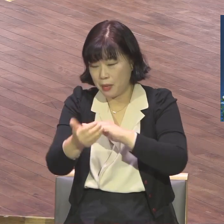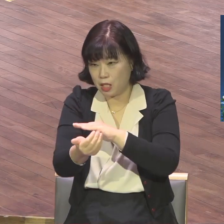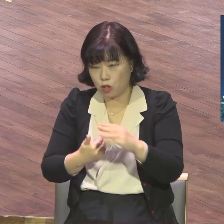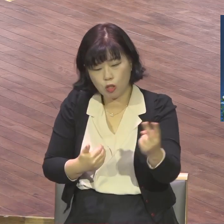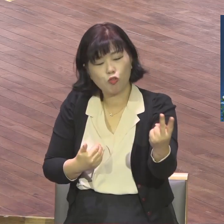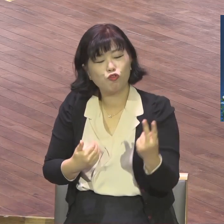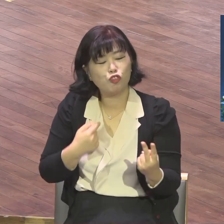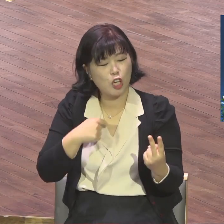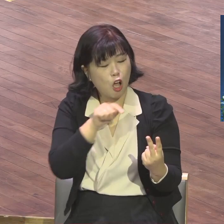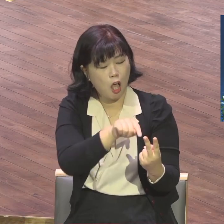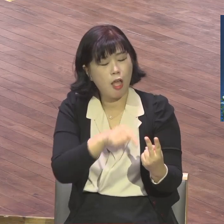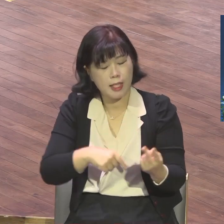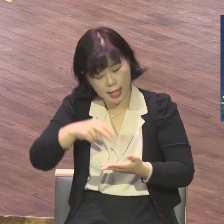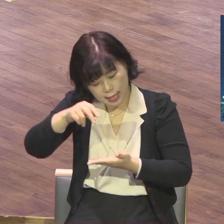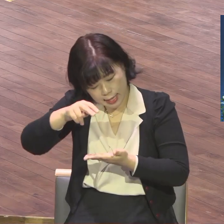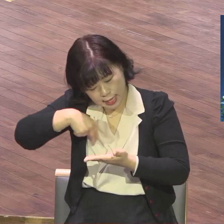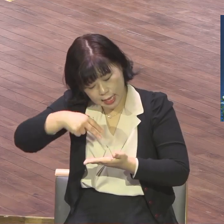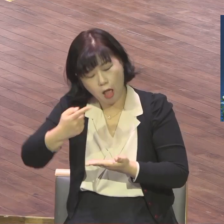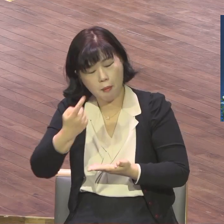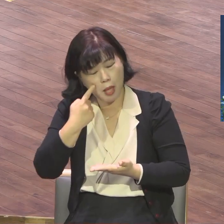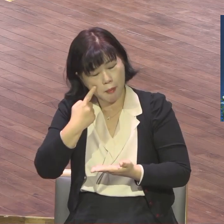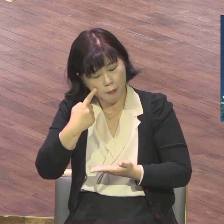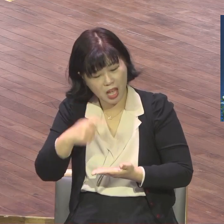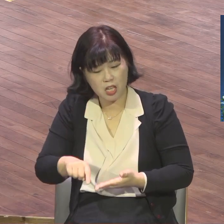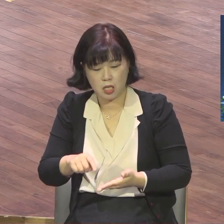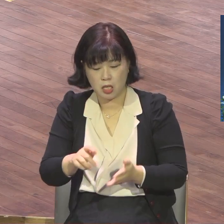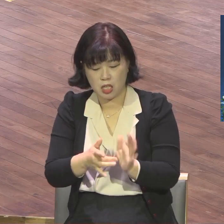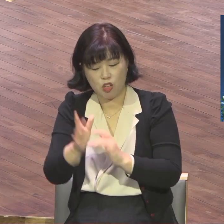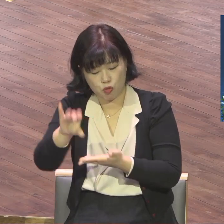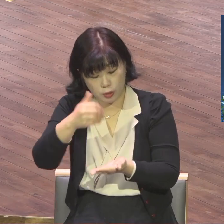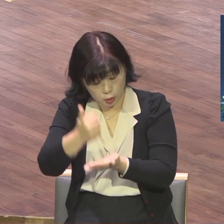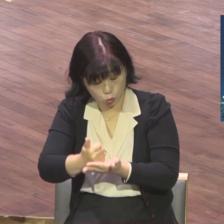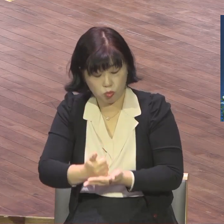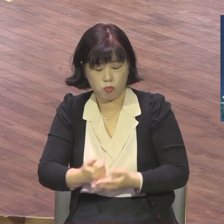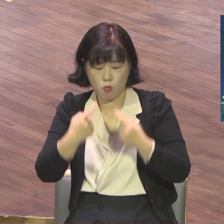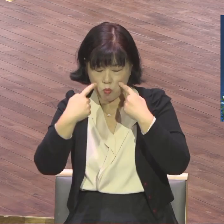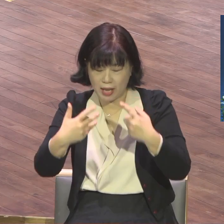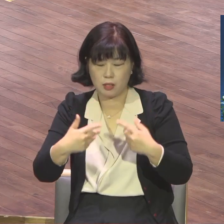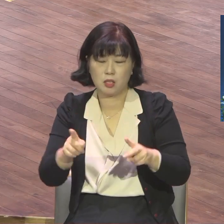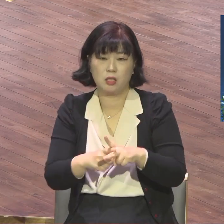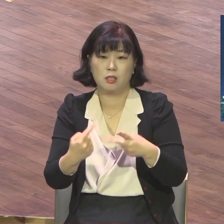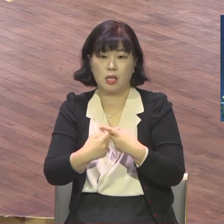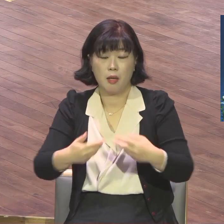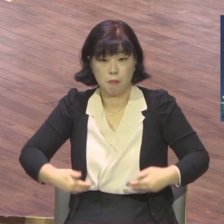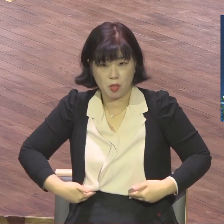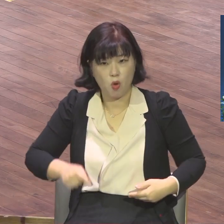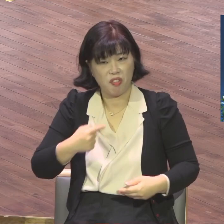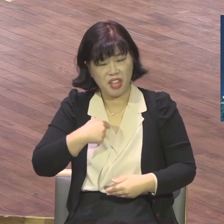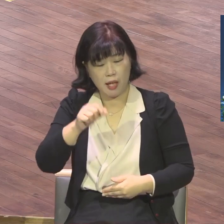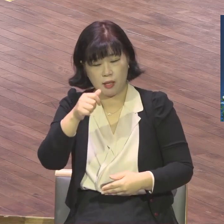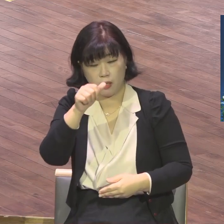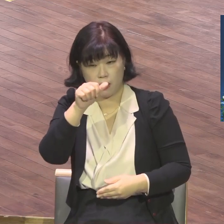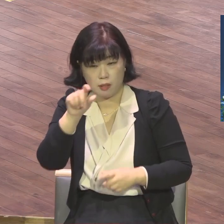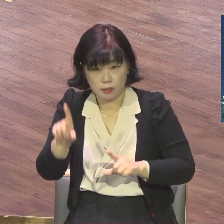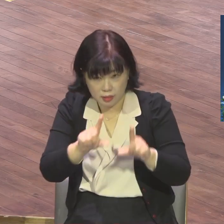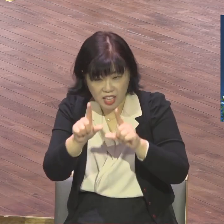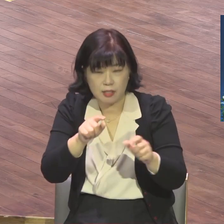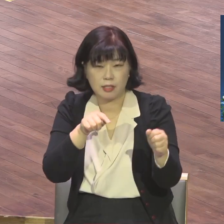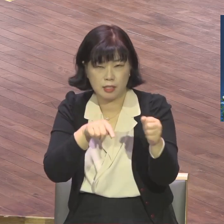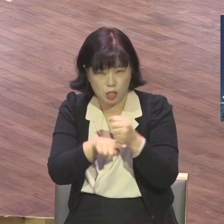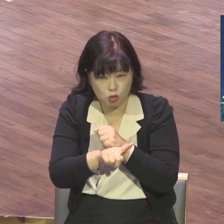인생에 답이 거기 있다고. 왜 정치를 해야 되는지, 왜 사업을 해야 되는지, 왜 공부를 해야 되는지, 왜 내가 사는지 거기 답이